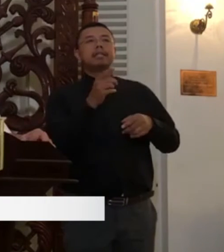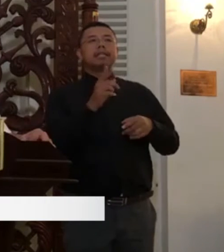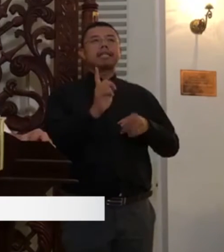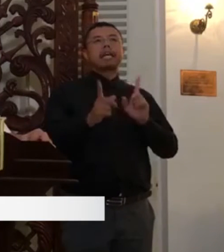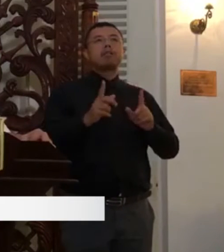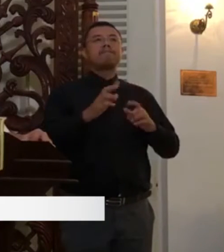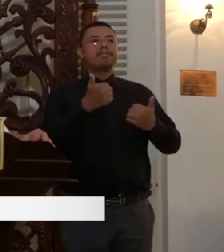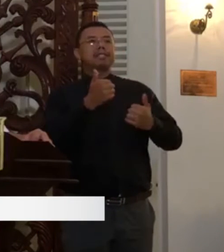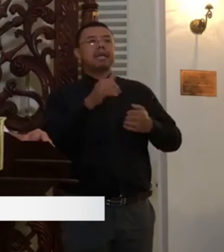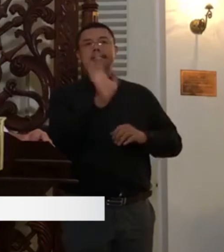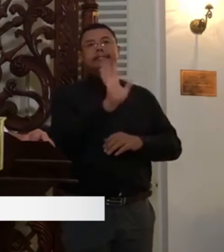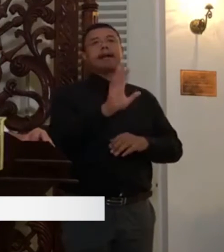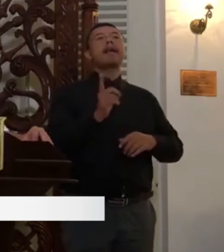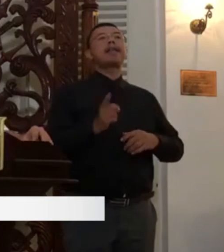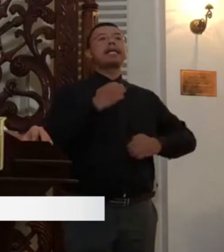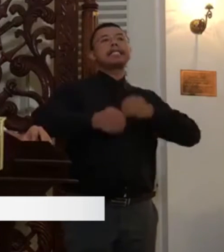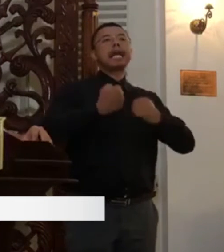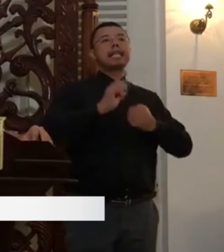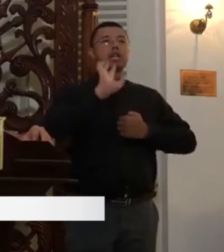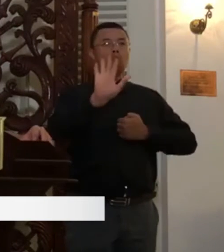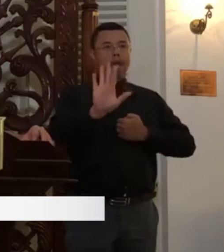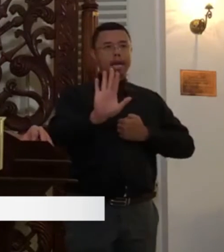bahkan kegiatan-kegiatan di luar.